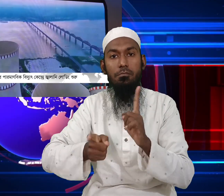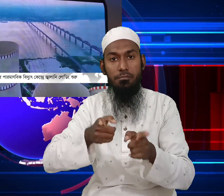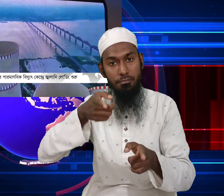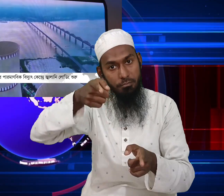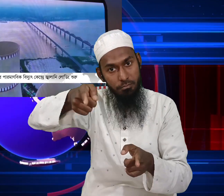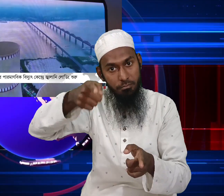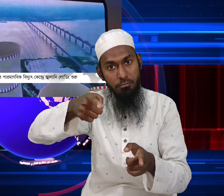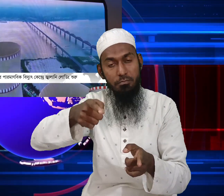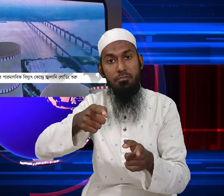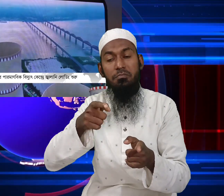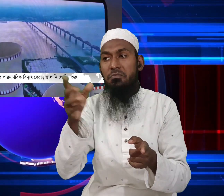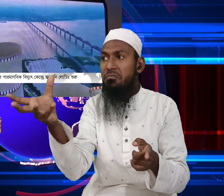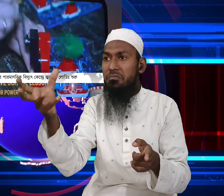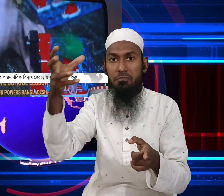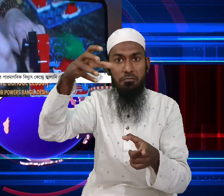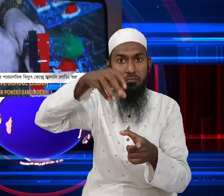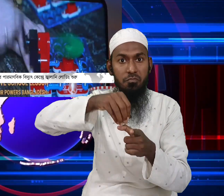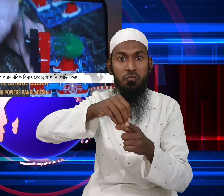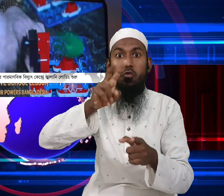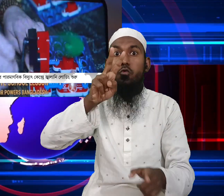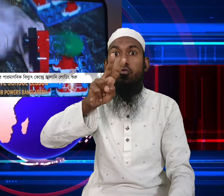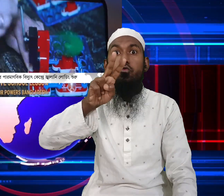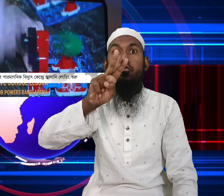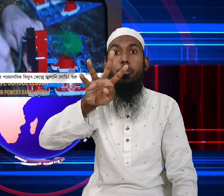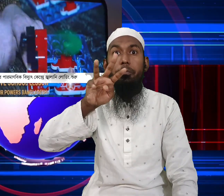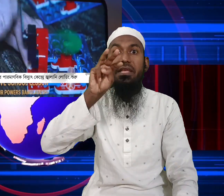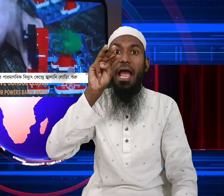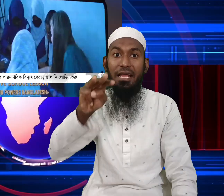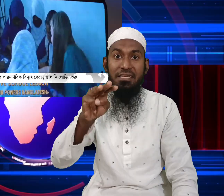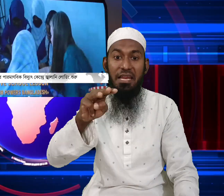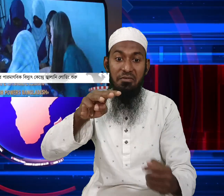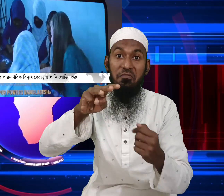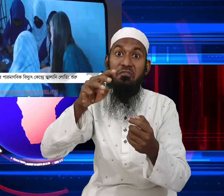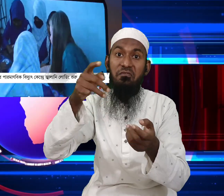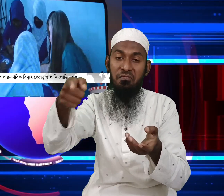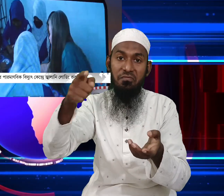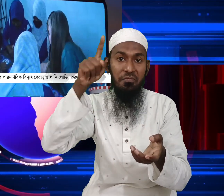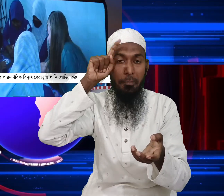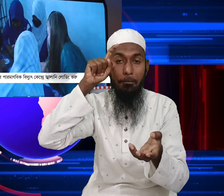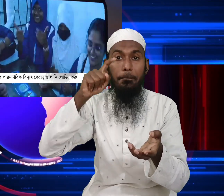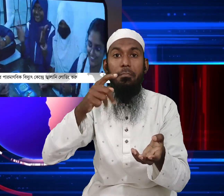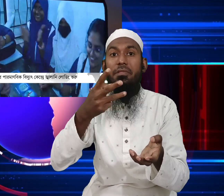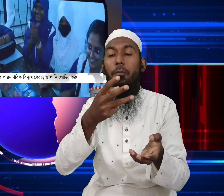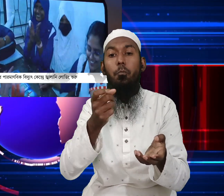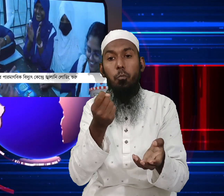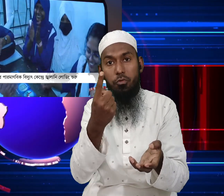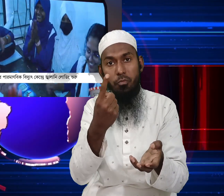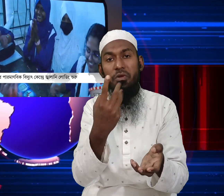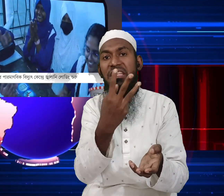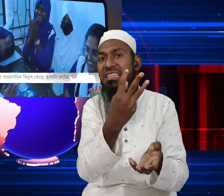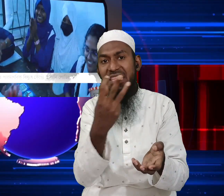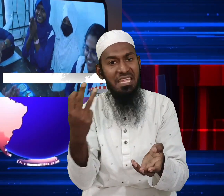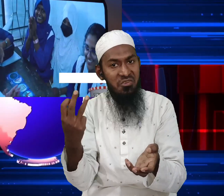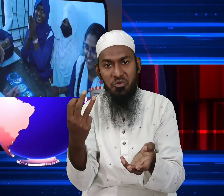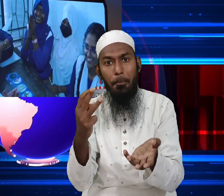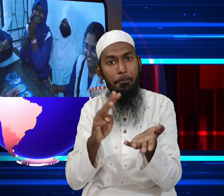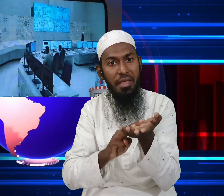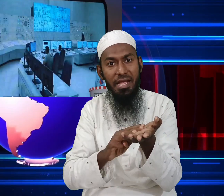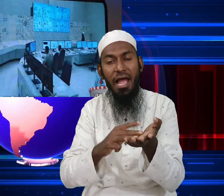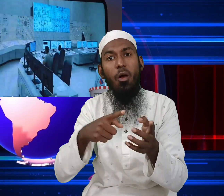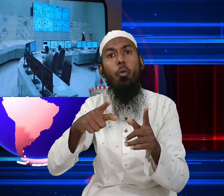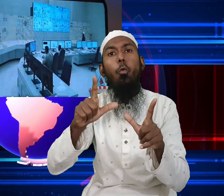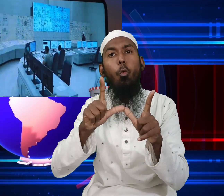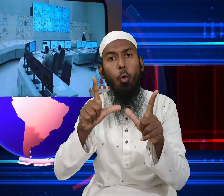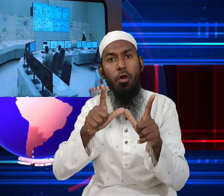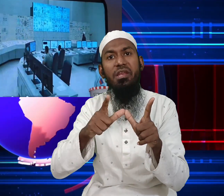ধাপে এই বিদ্যুৎ কেন্দ্র থেকে মিলবে 300 মেগাওয়াট বিদ্যুৎ, যা আগামী আগস্টের তৃতীয় সপ্তাহেই জাতীয় গ্রিডে যুক্ত হবে।